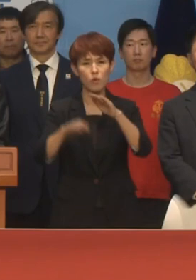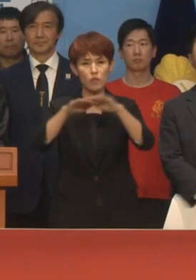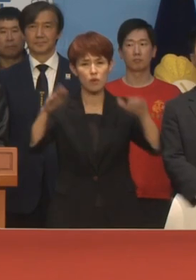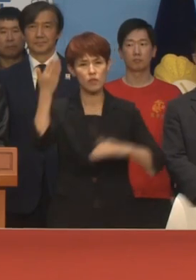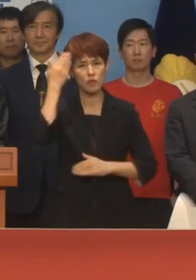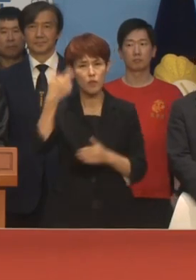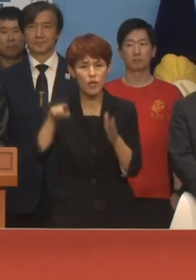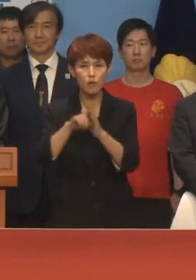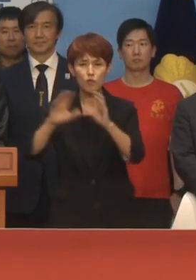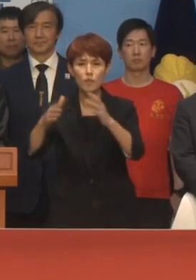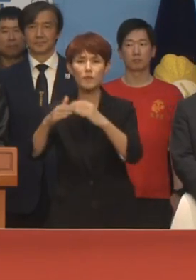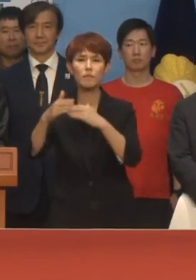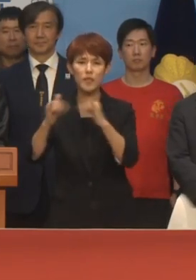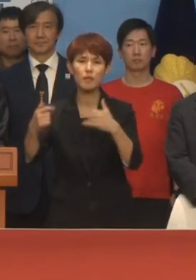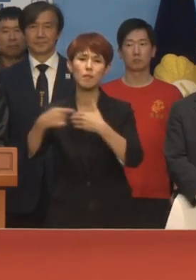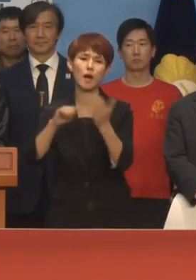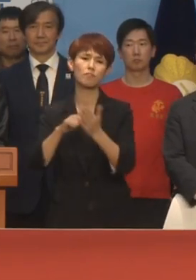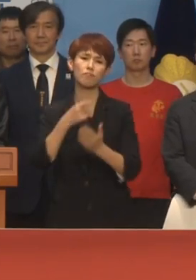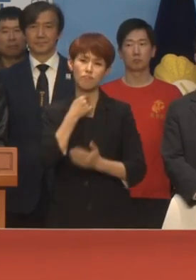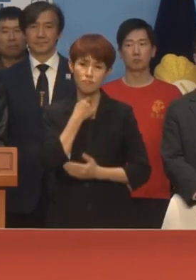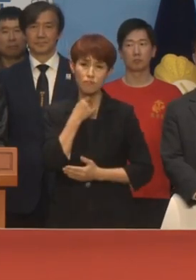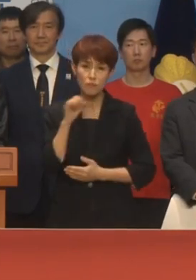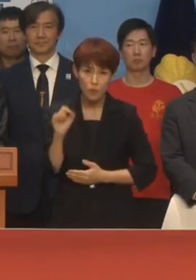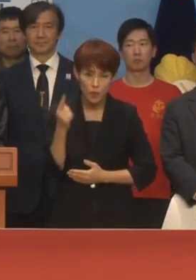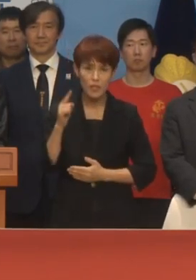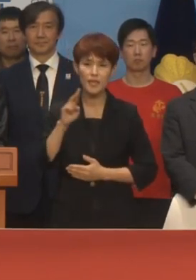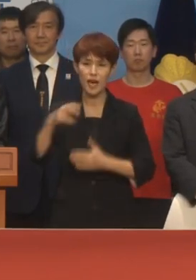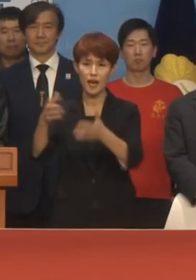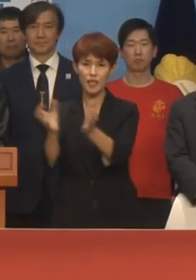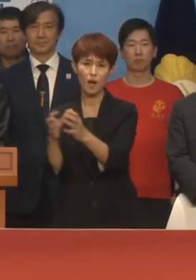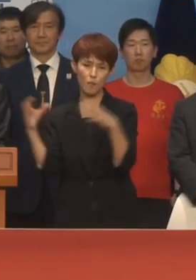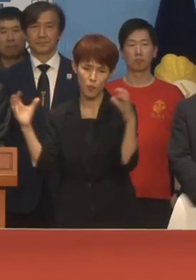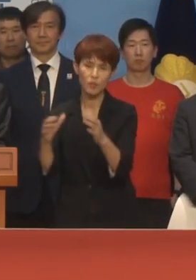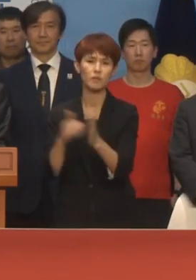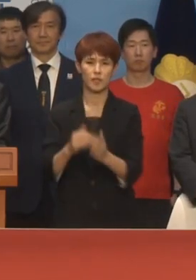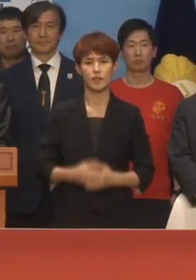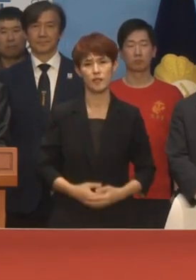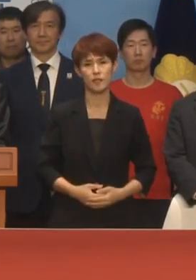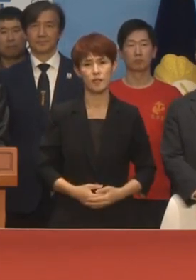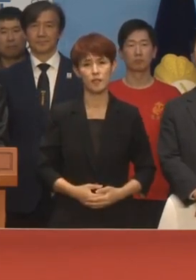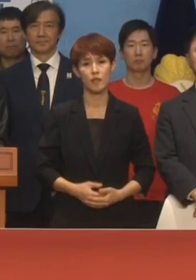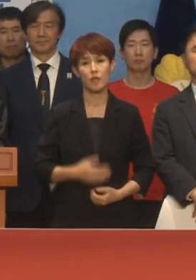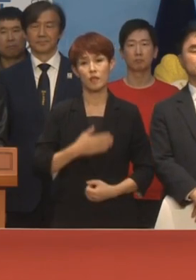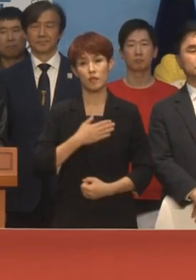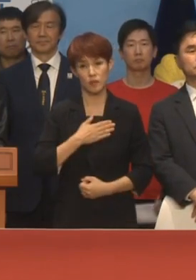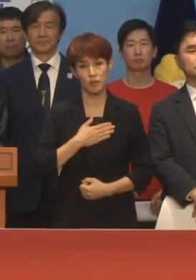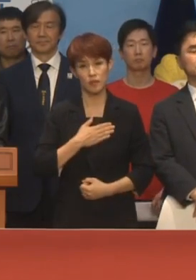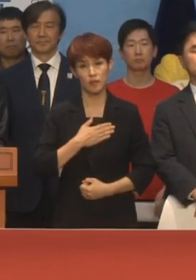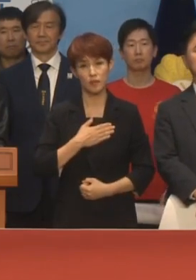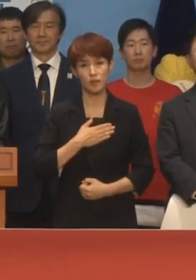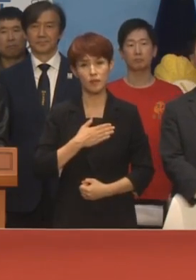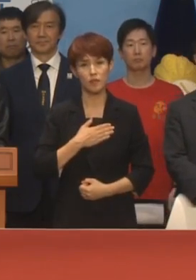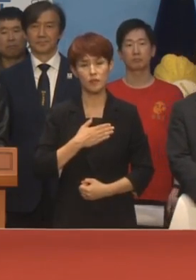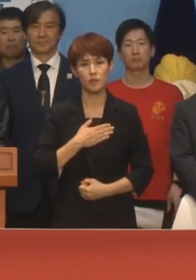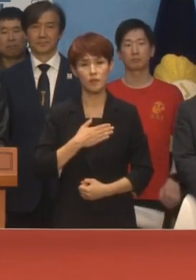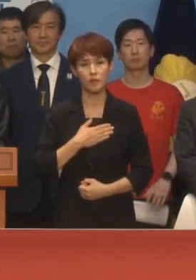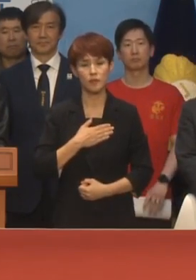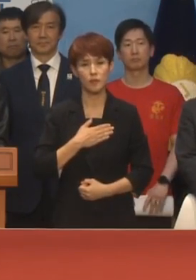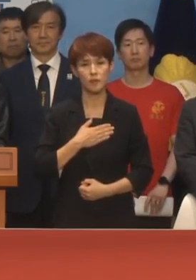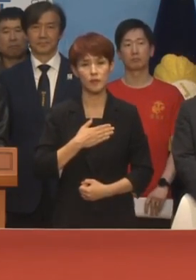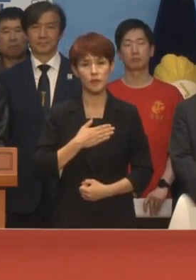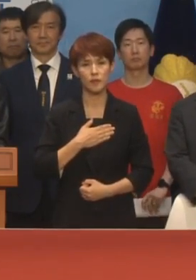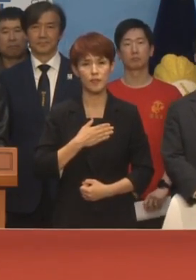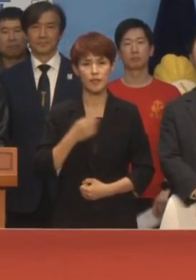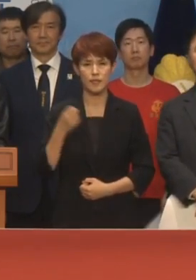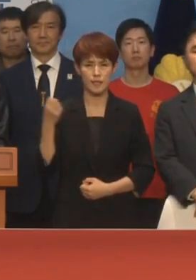국민들의 마음이 모여져서 야당 지도자들이 이 한자리에 모인 것입니다. 저는 그리고 이 자리에서